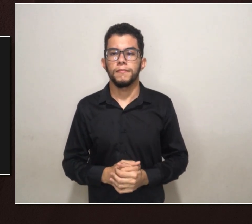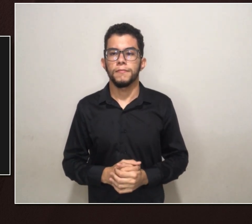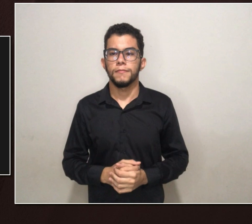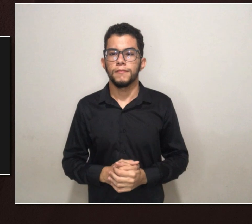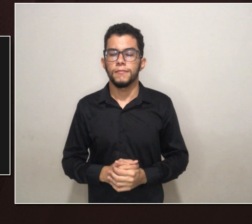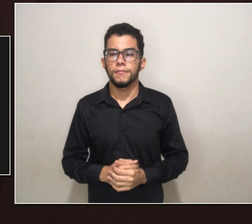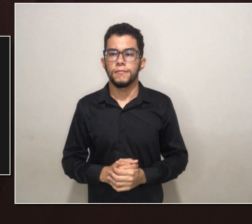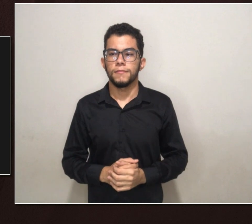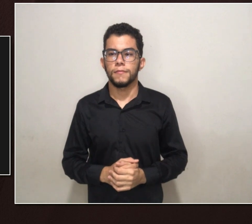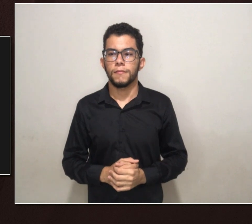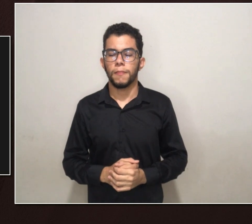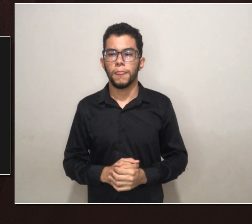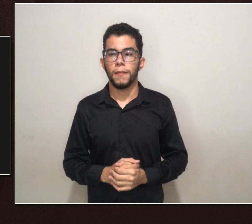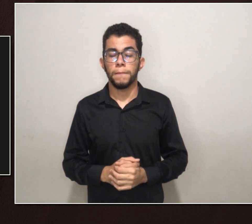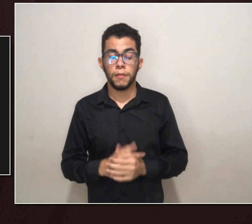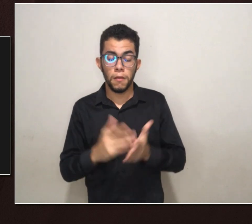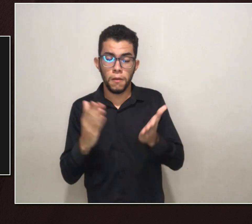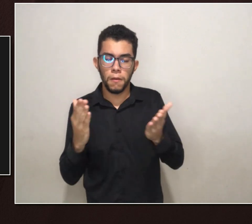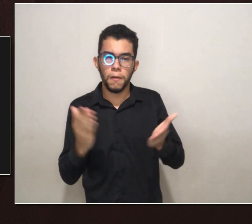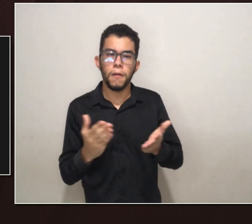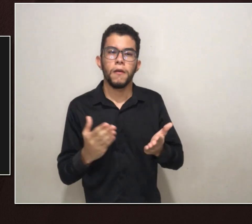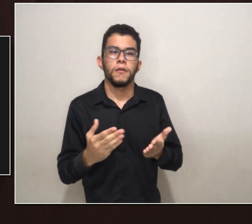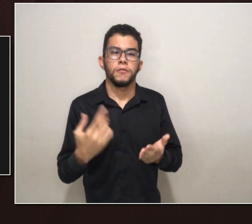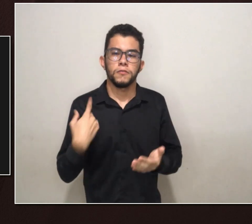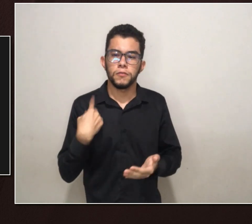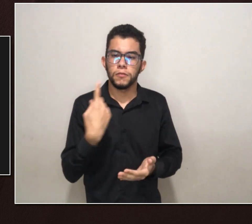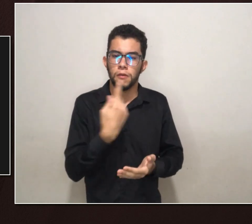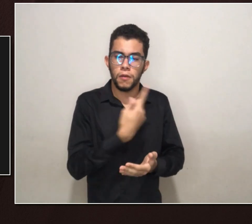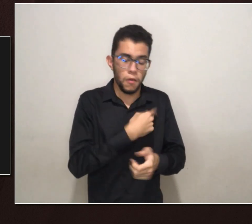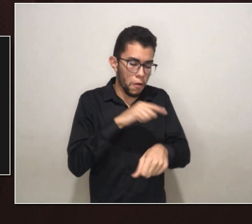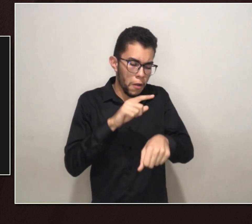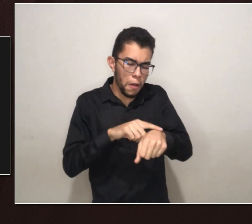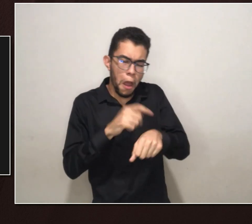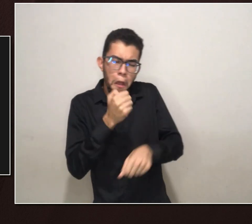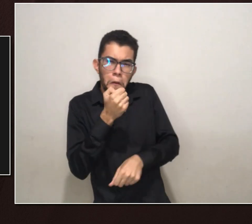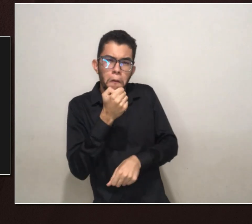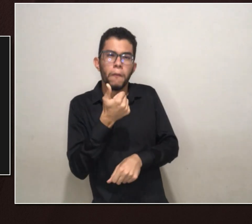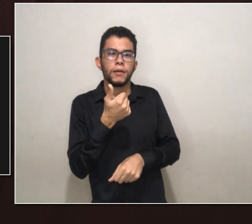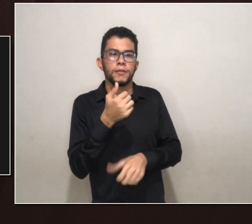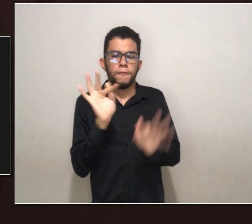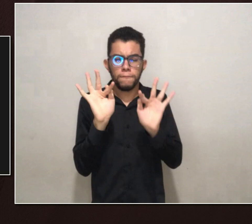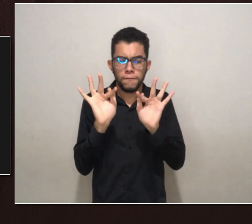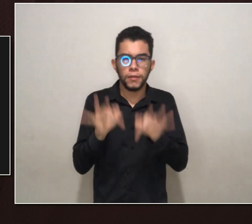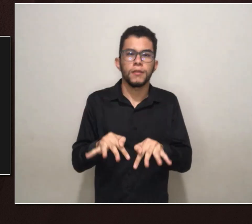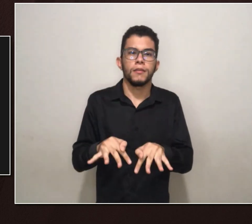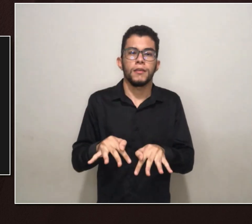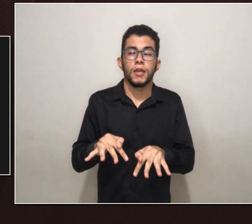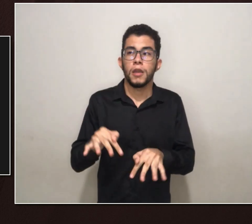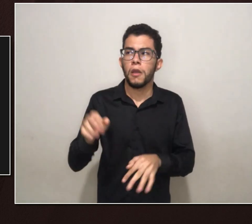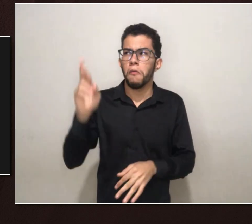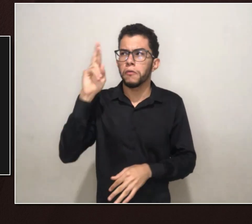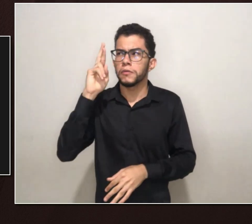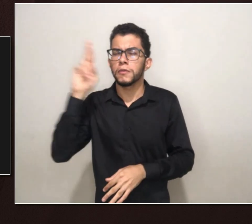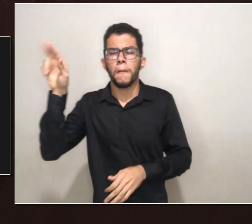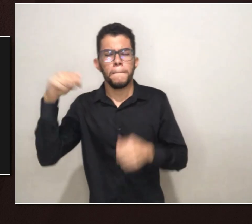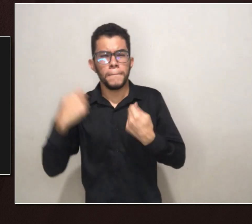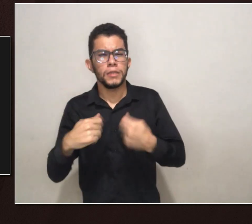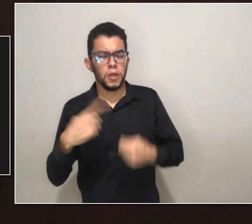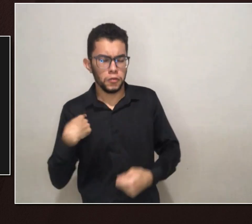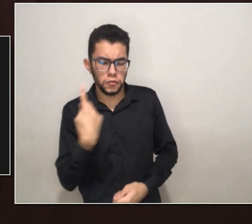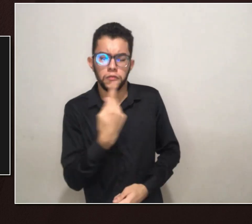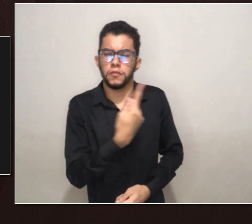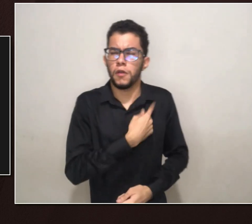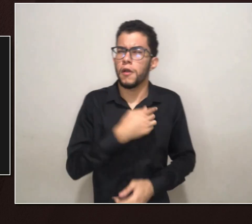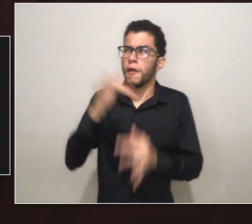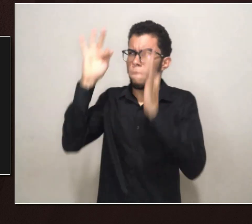en las últimas etapas, en el último momento. Entonces, el Señor está precisando que nosotros podamos ser siervos fieles, útiles en la mano del Señor para toda